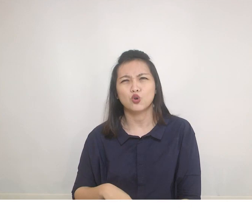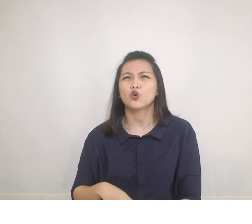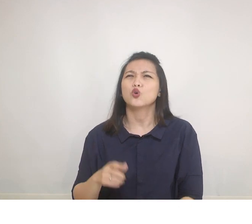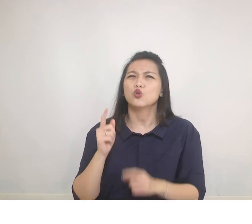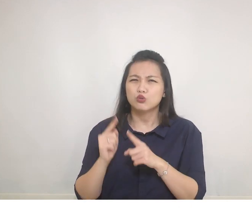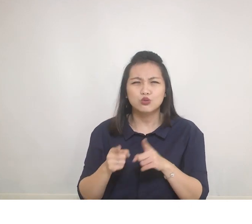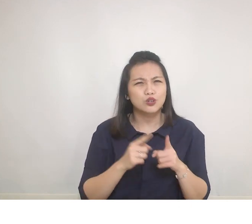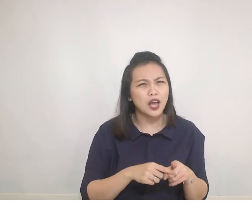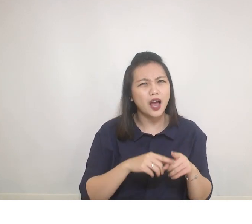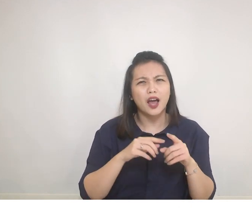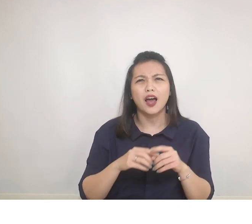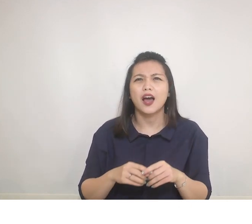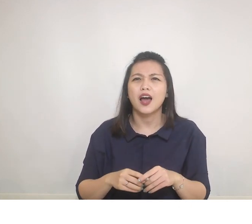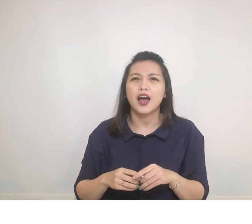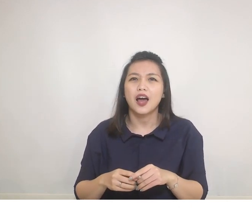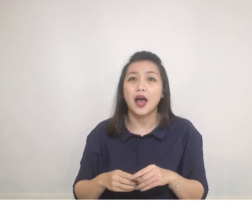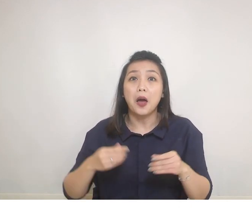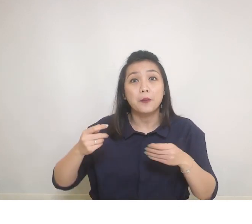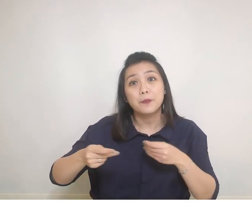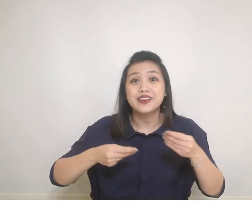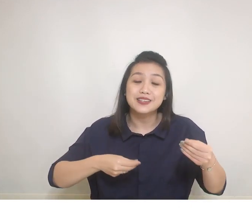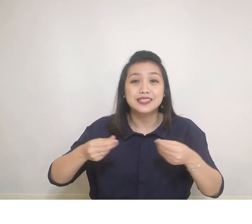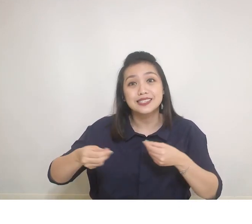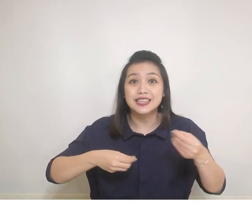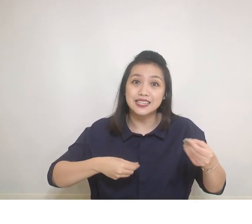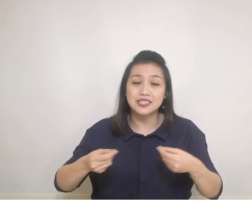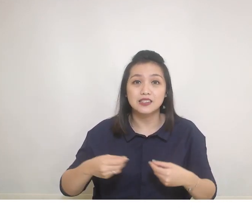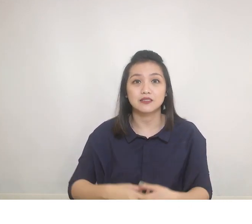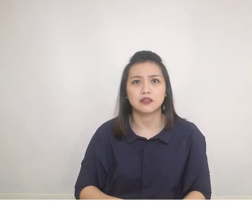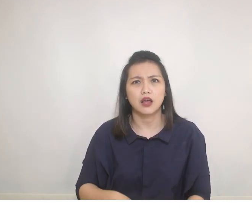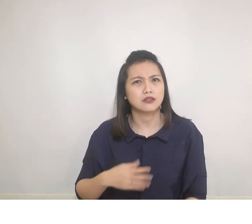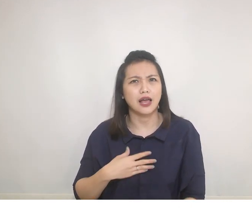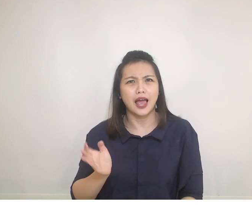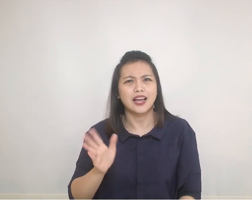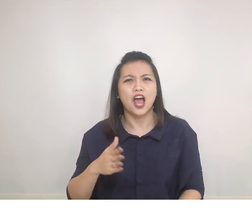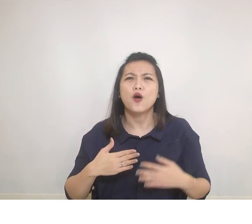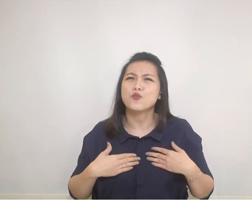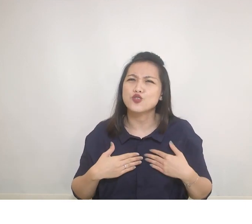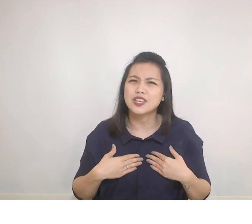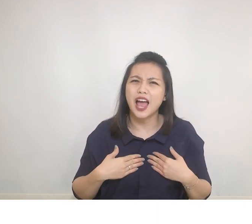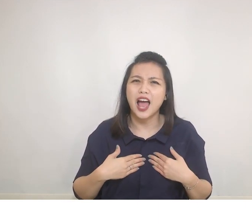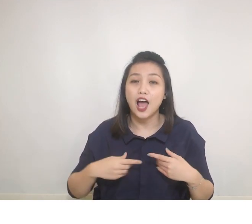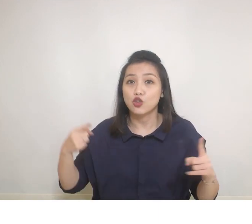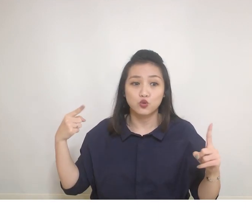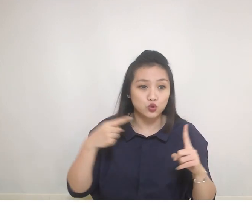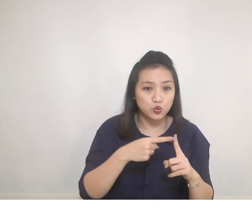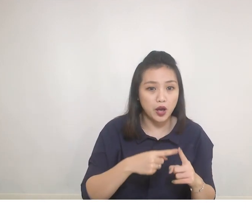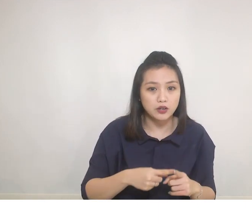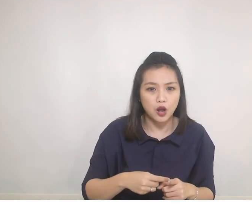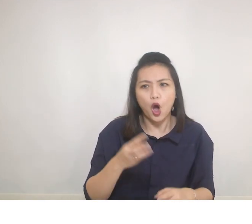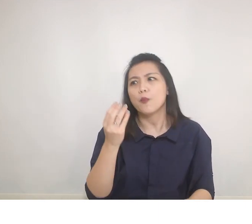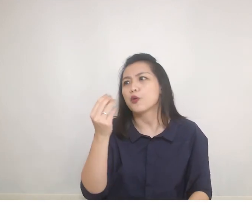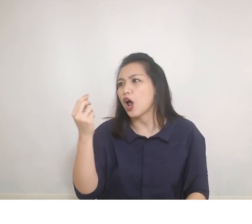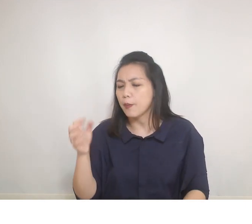bisnis. Anda ngerti gak maksudnya? Kalau punya bisnis belum tentu Anda punya waktu untuk pelayanan. Pegawai pulang gak mikir.